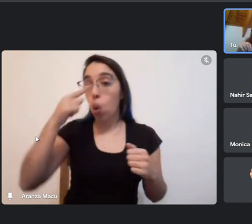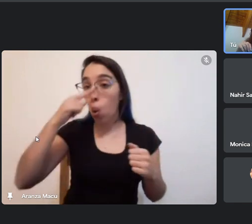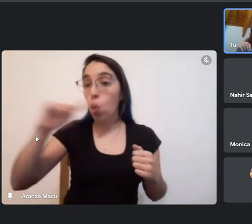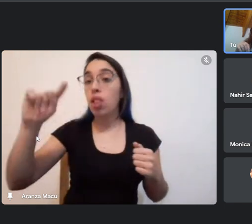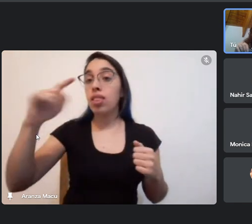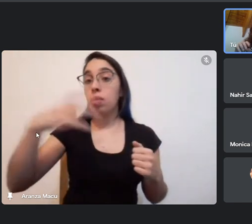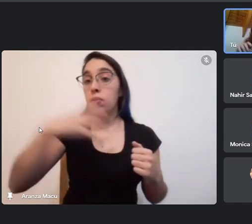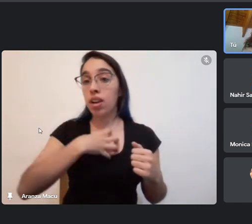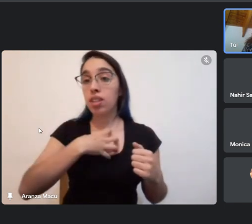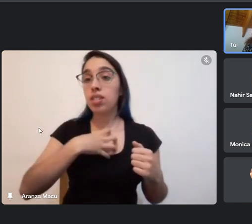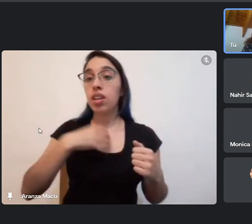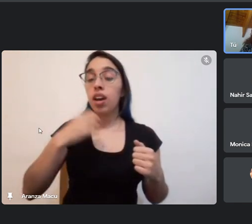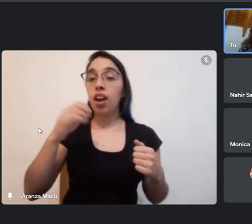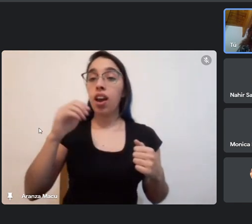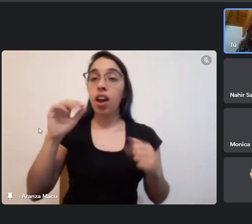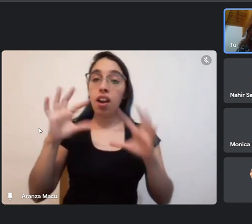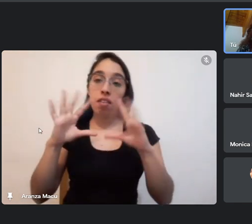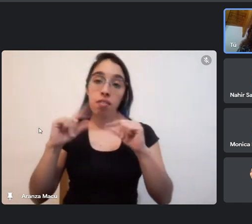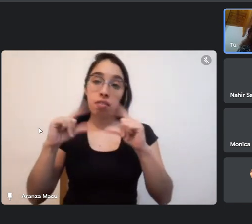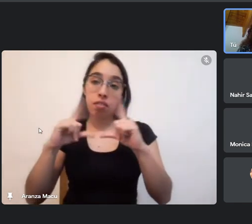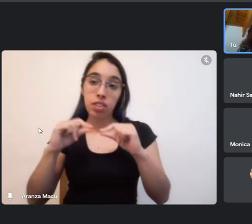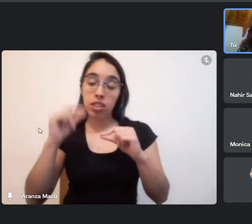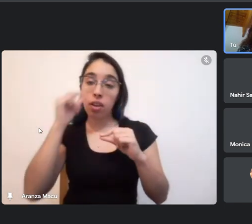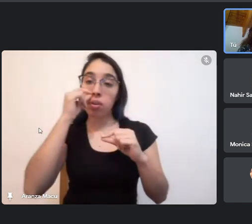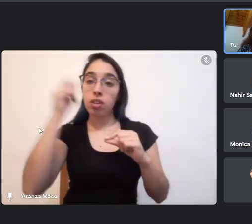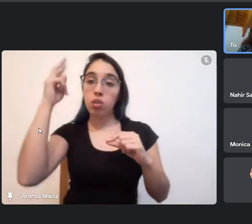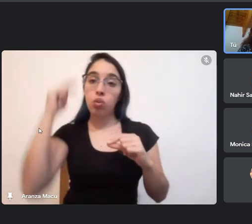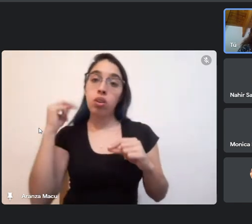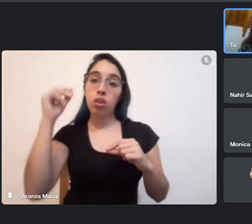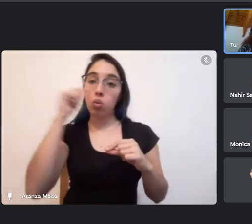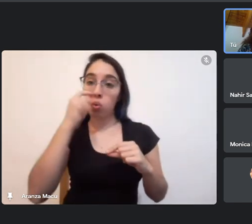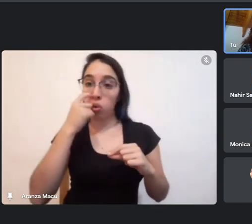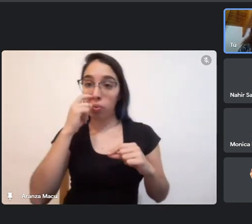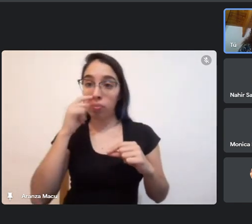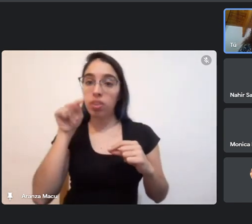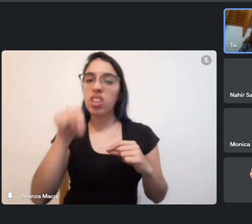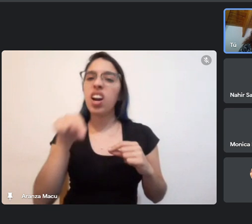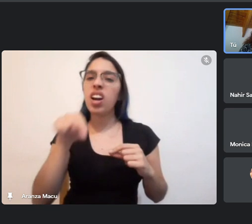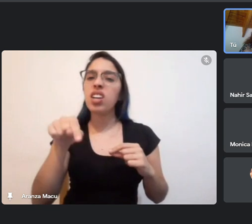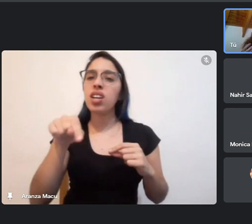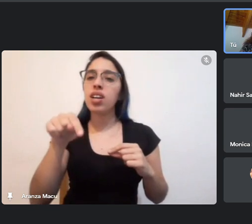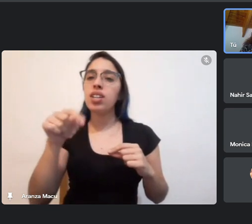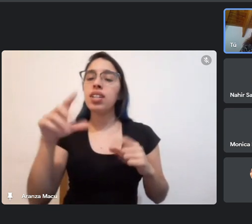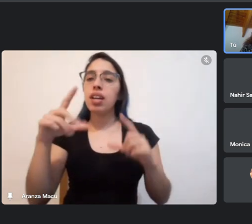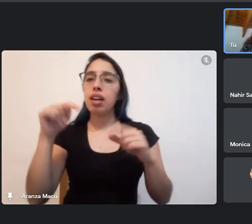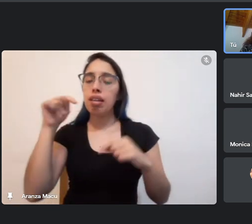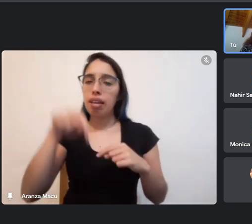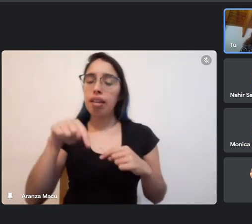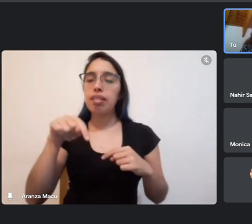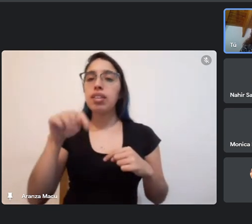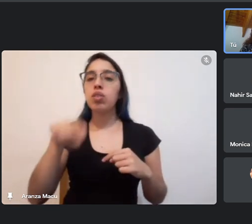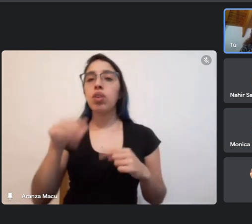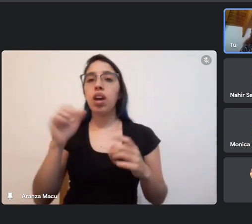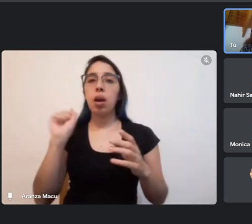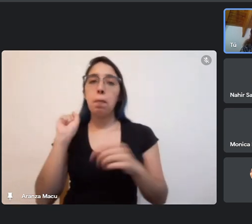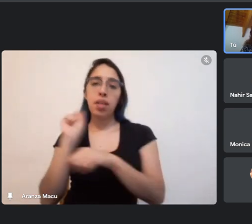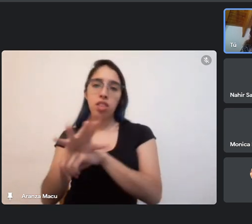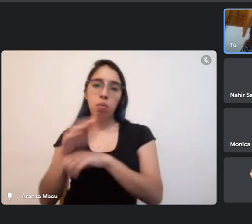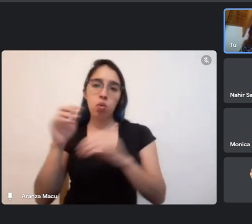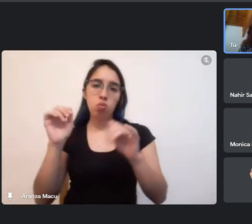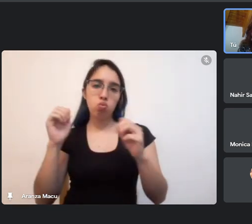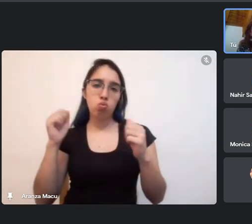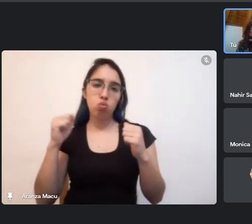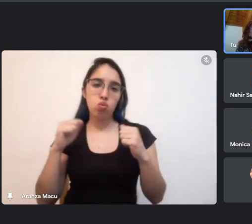junio y ahí les vamos a dar un trabajo para que vayan haciendo durante las vacaciones y